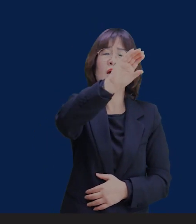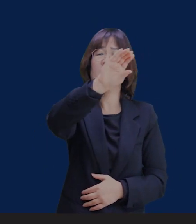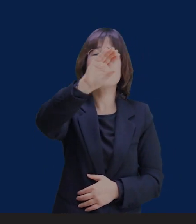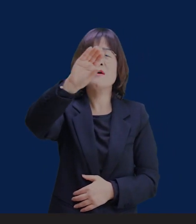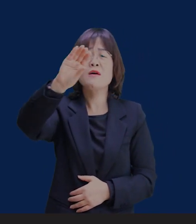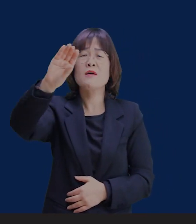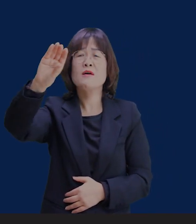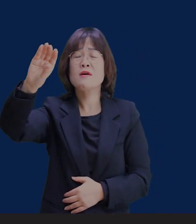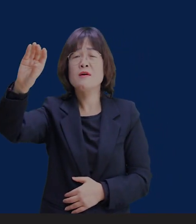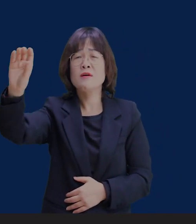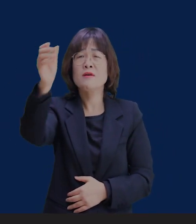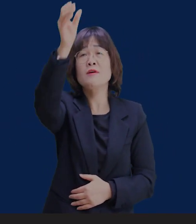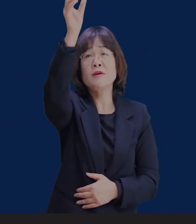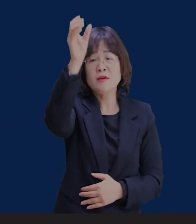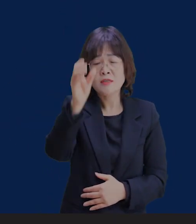있네.